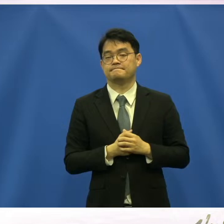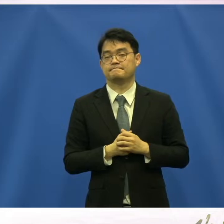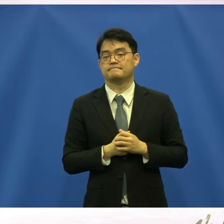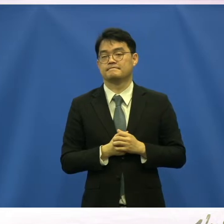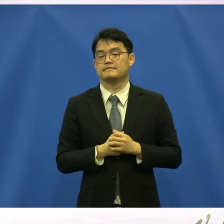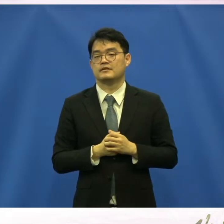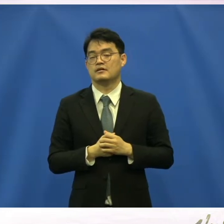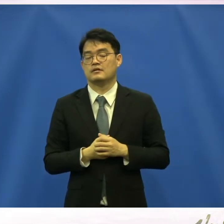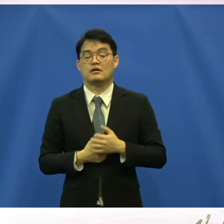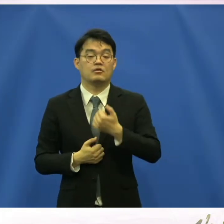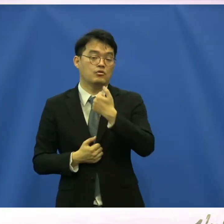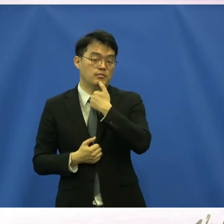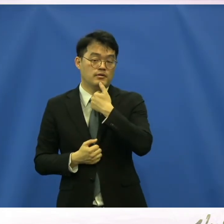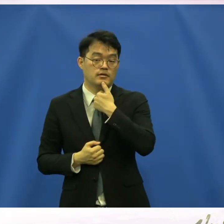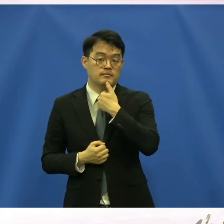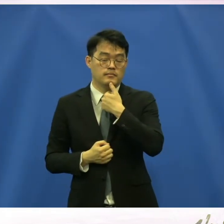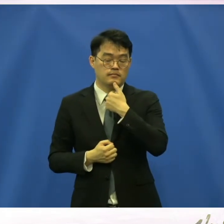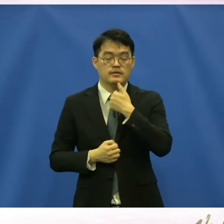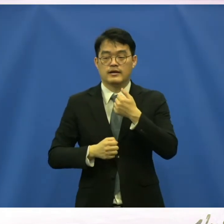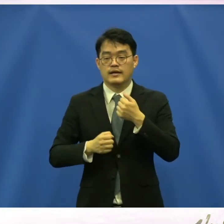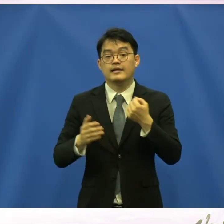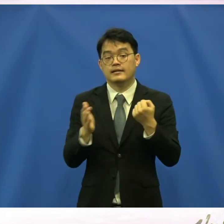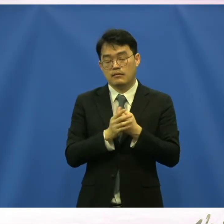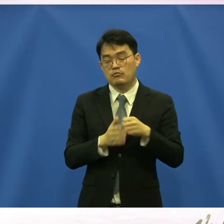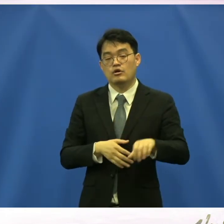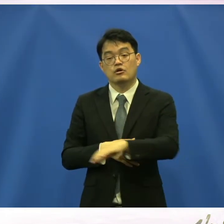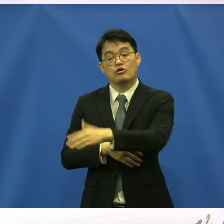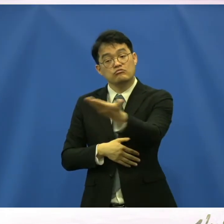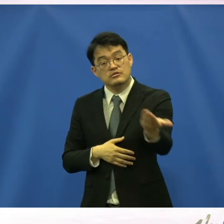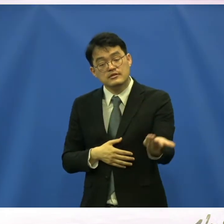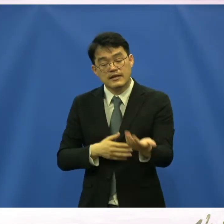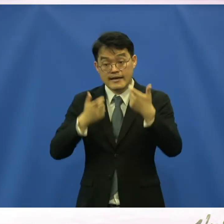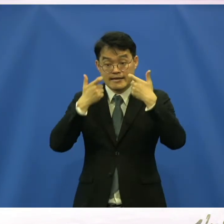그러므로 우리가 해야 될 게 뭐예요? 승리에 대한 확신이에요.